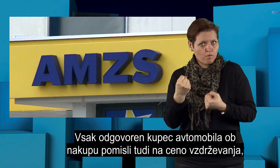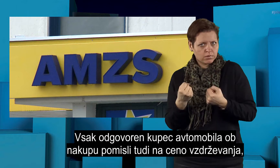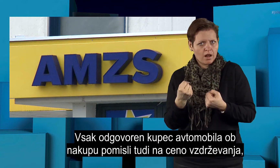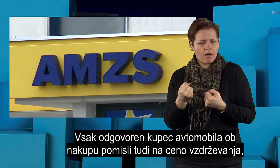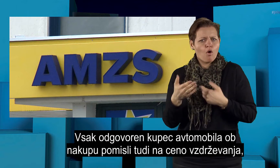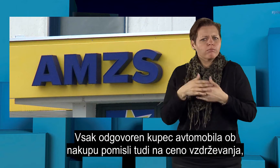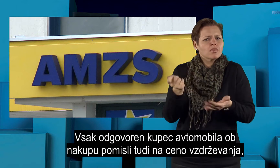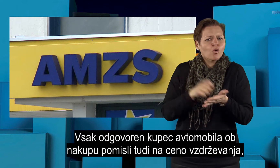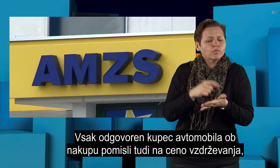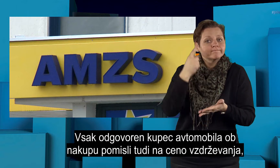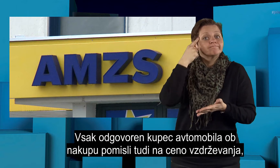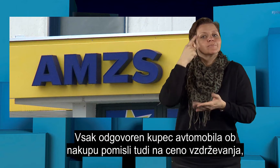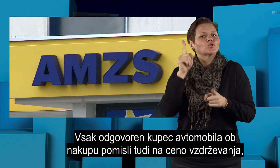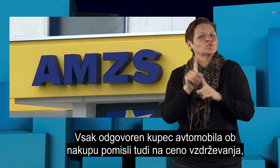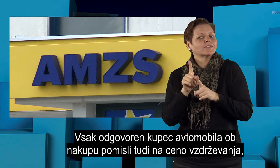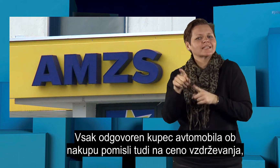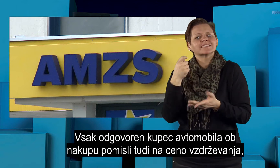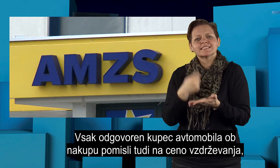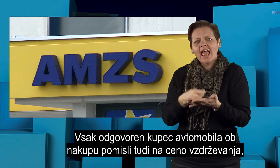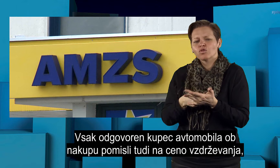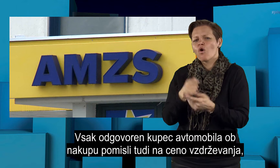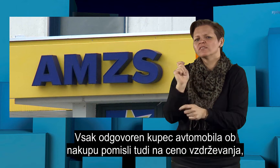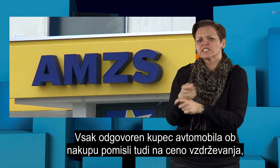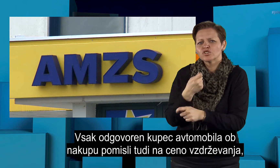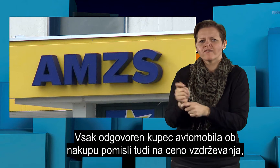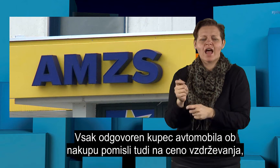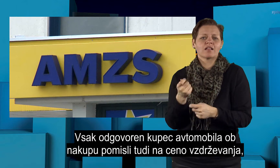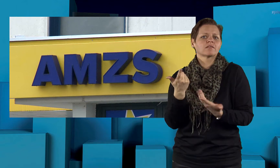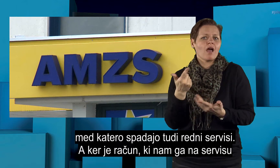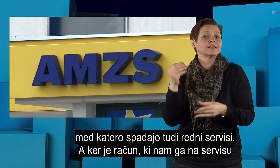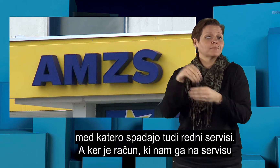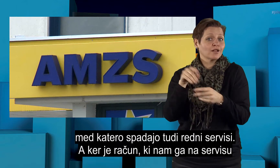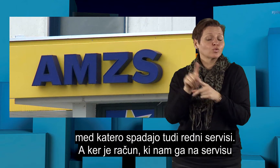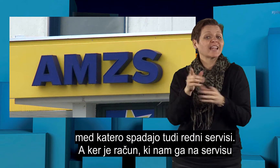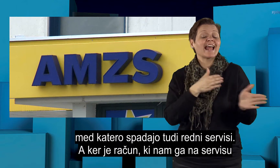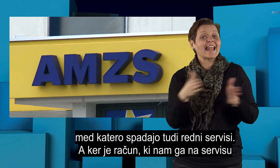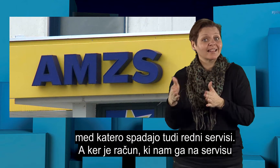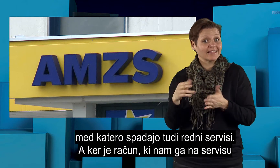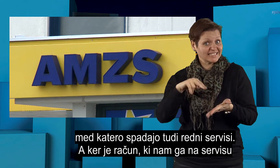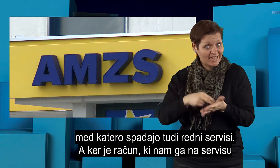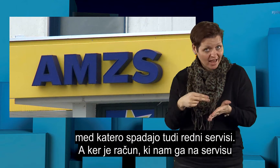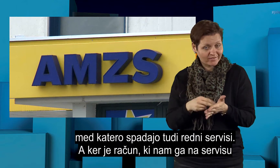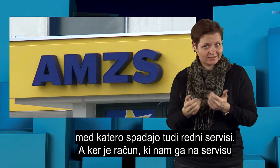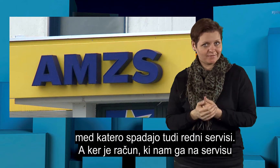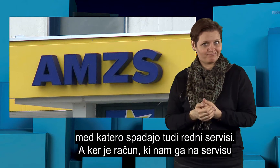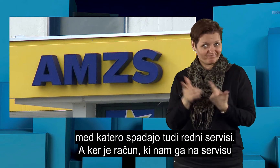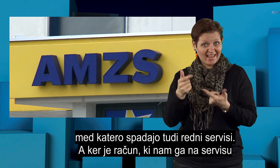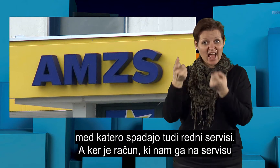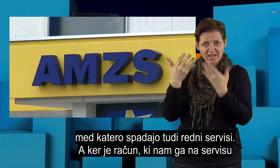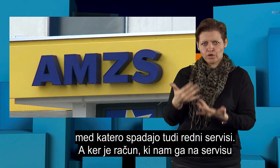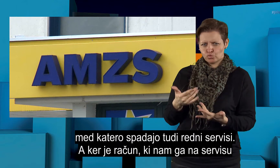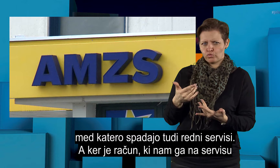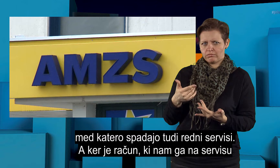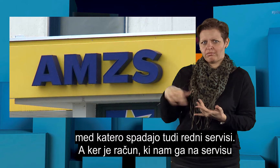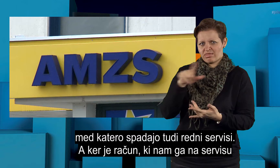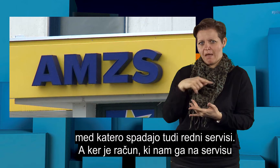avtomobila ob nakupu pomisli tudi na ceno vzdrževanja, med katero spadajo tudi redni servisi. A